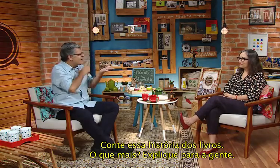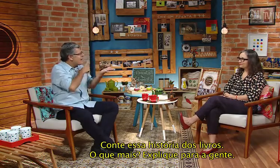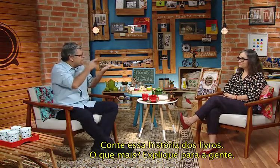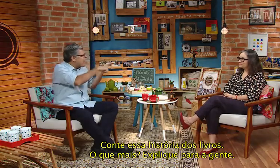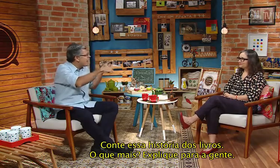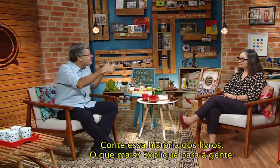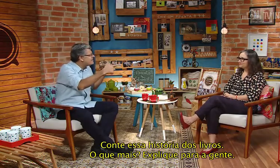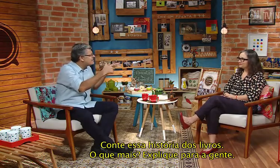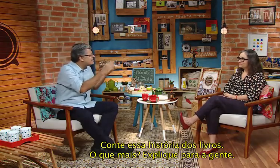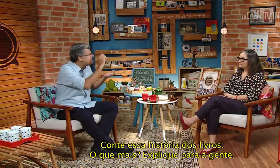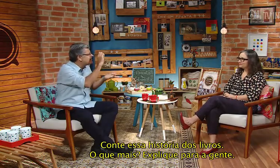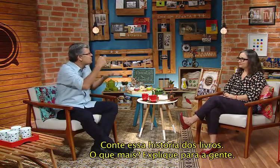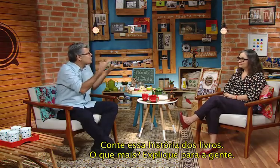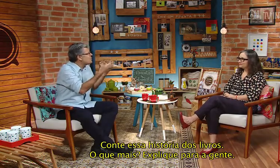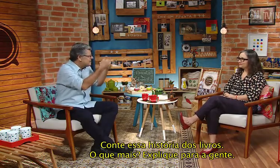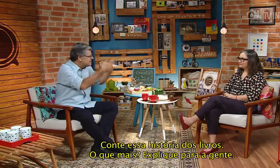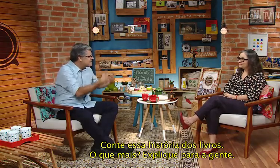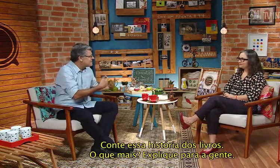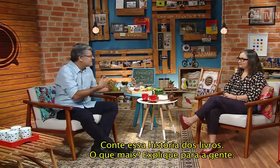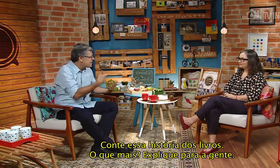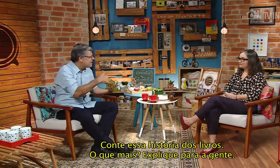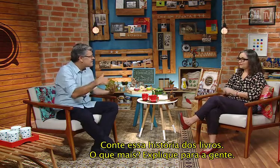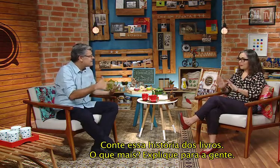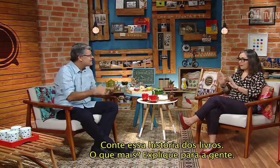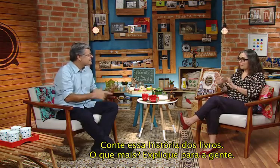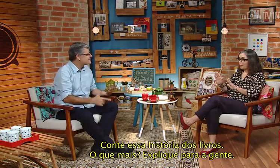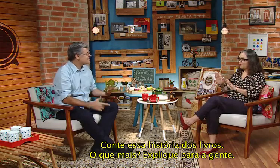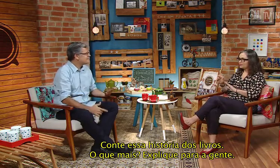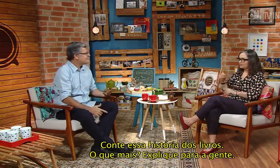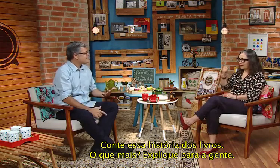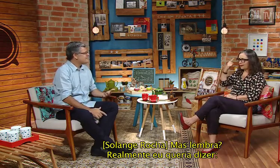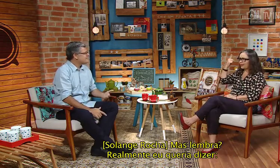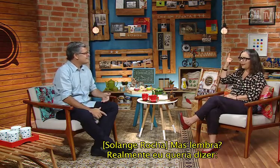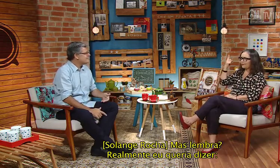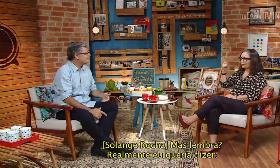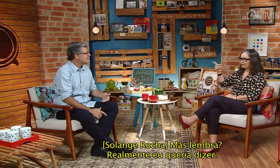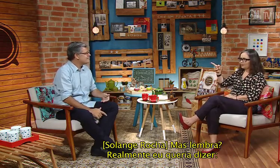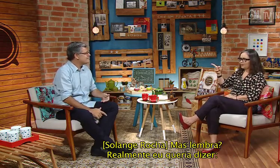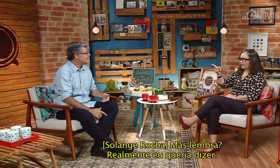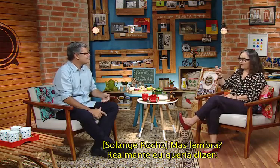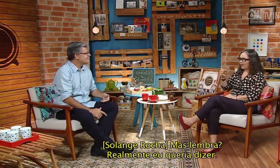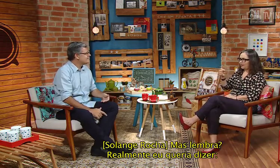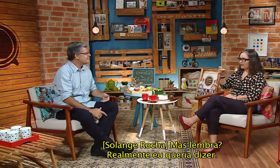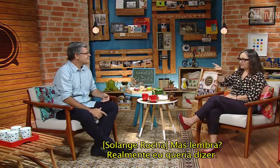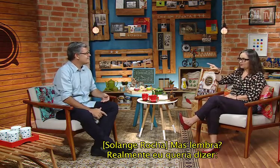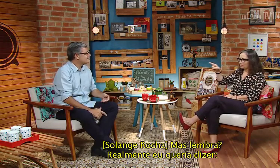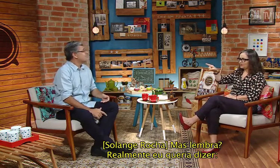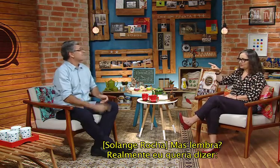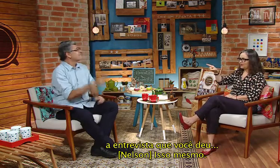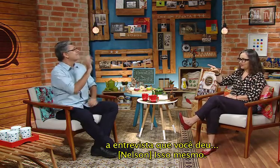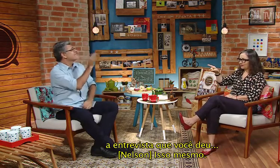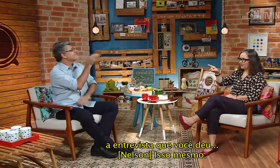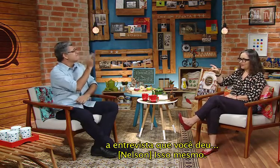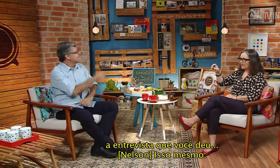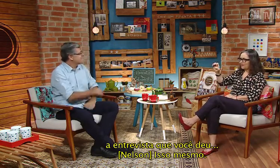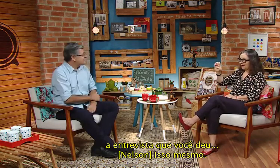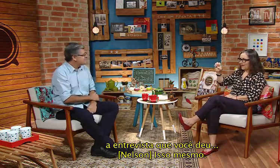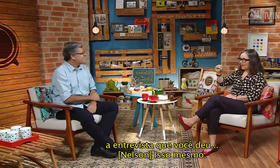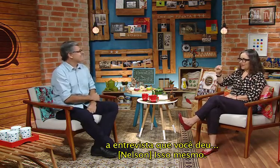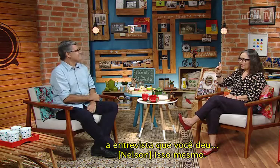livros. O que mais? Explique pra gente. Mas lembra, realmente eu queria dizer, a entrevista que você